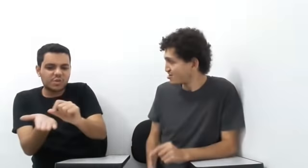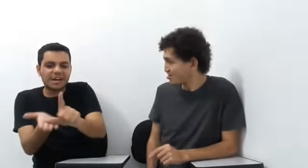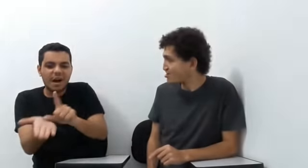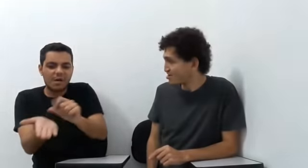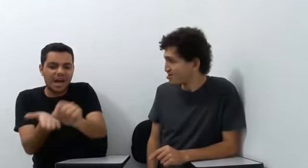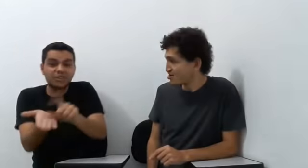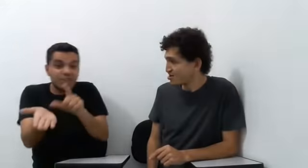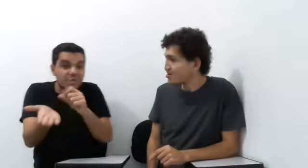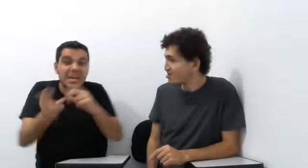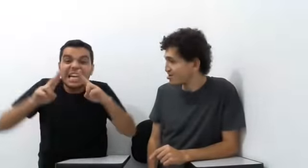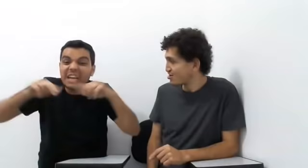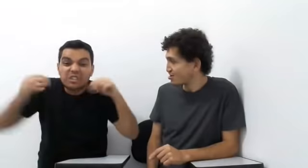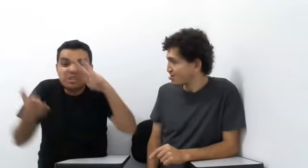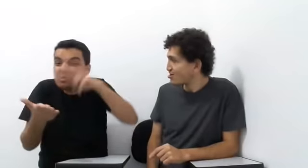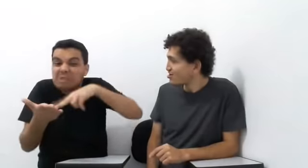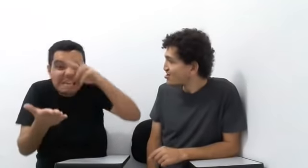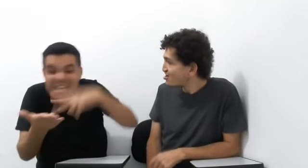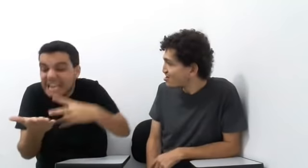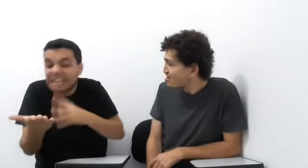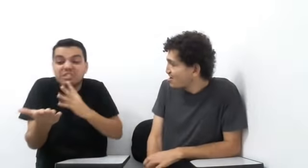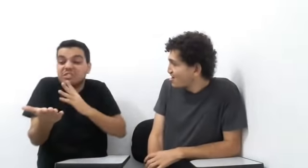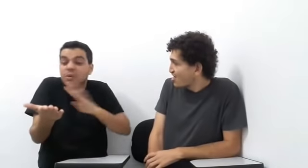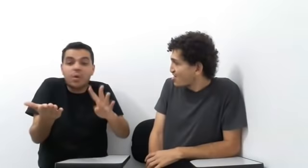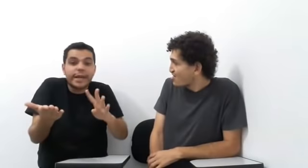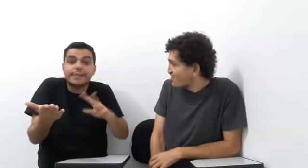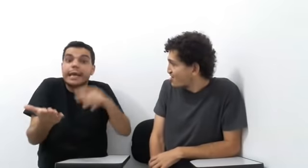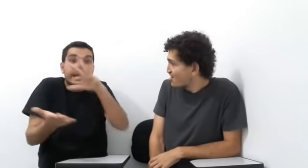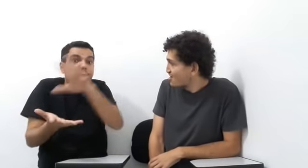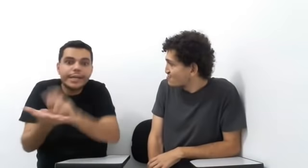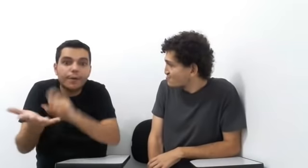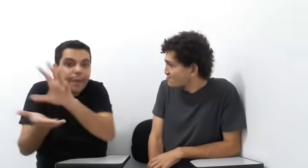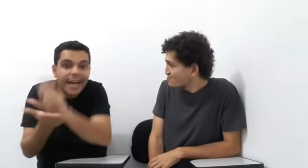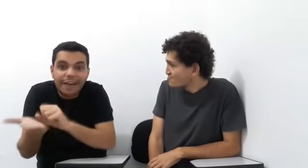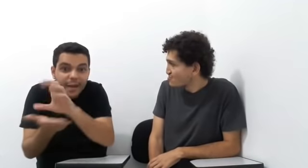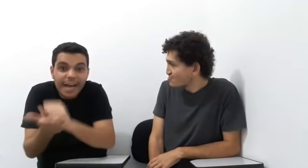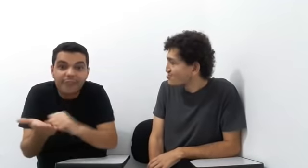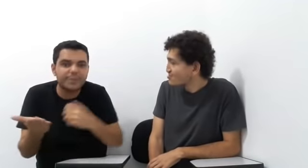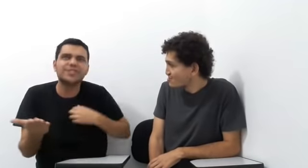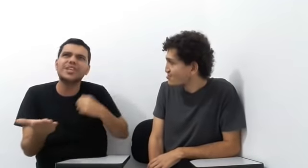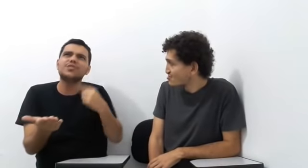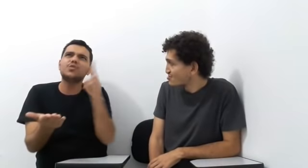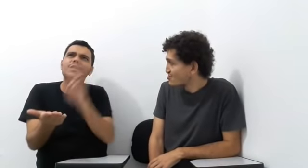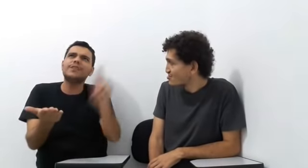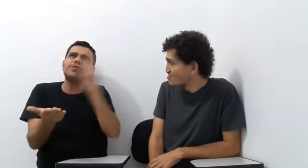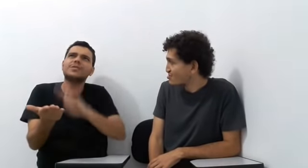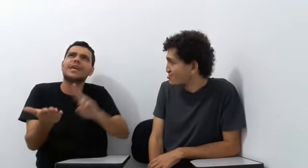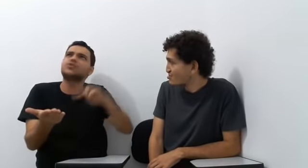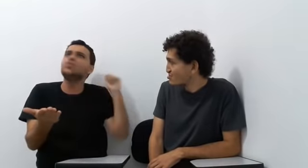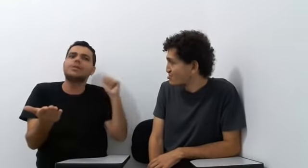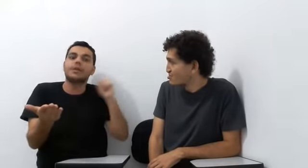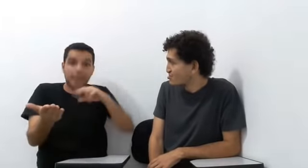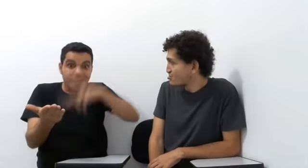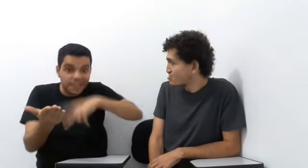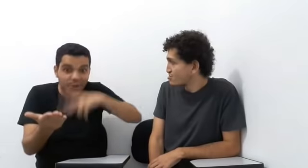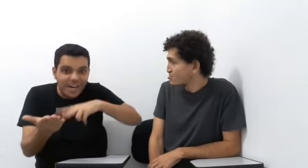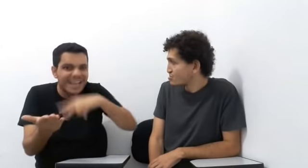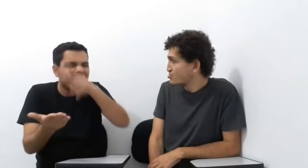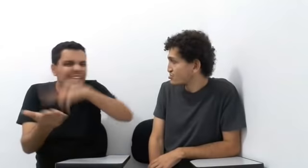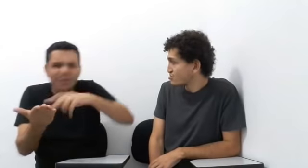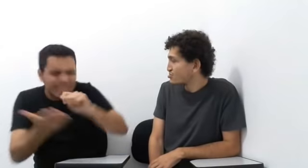legal, artigo que a gente nunca lê, que a gente não conhece, eu lia, eu pegava e falei assim, gente, quanto que eu vou usar isso? Nunca, mas deixa eu ler. E eu lia, eu